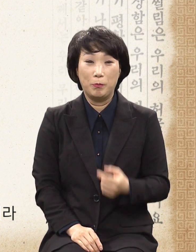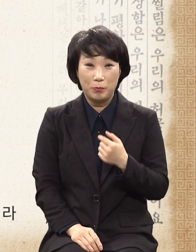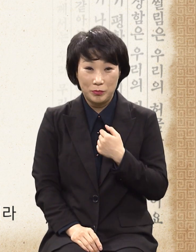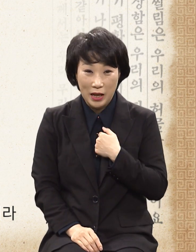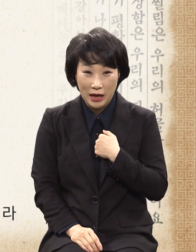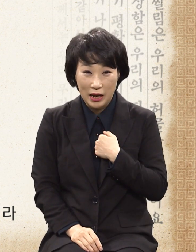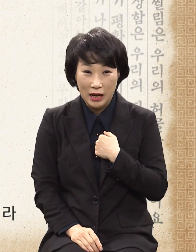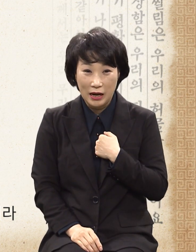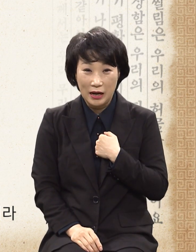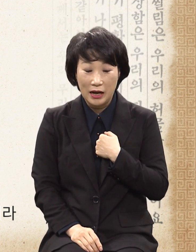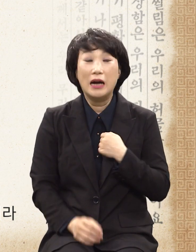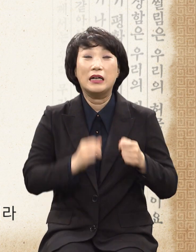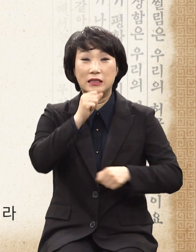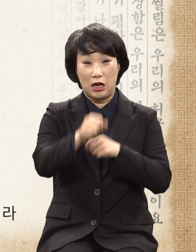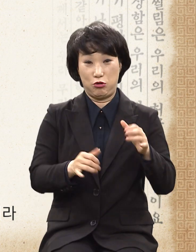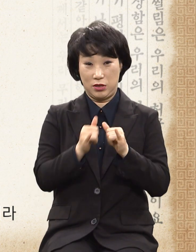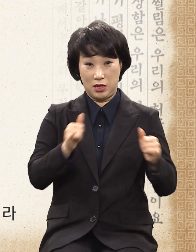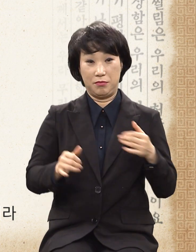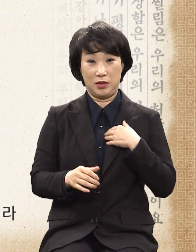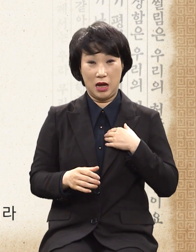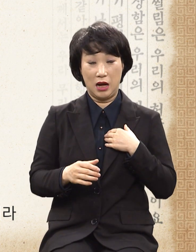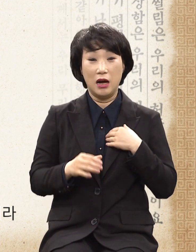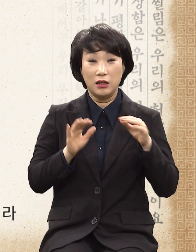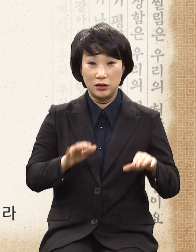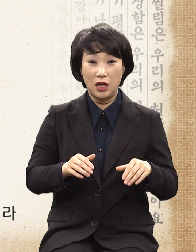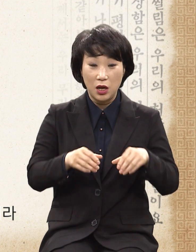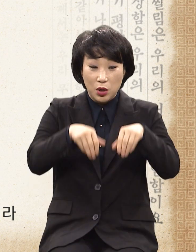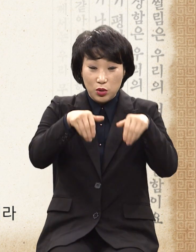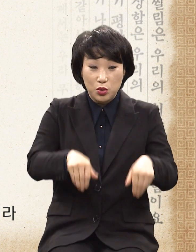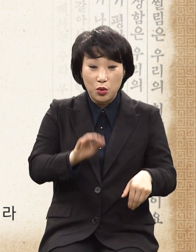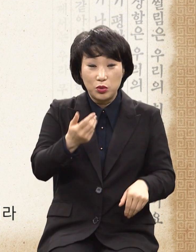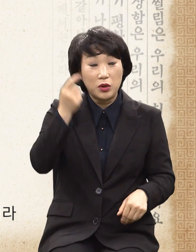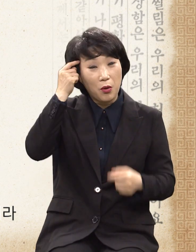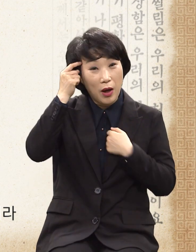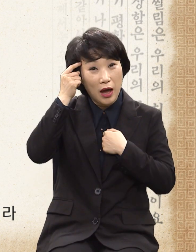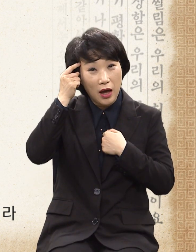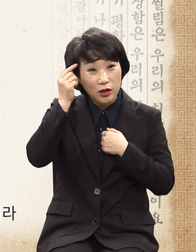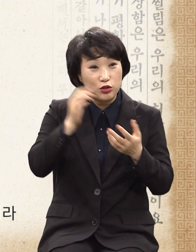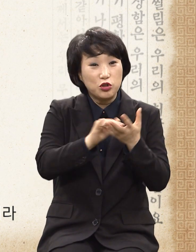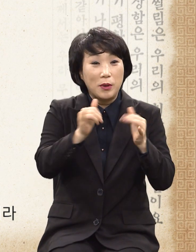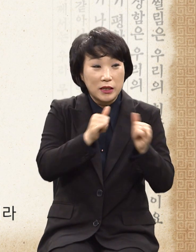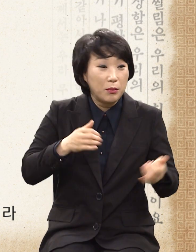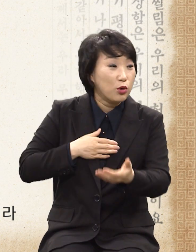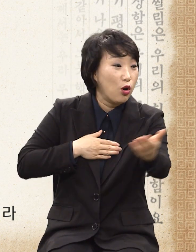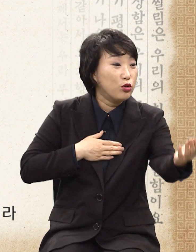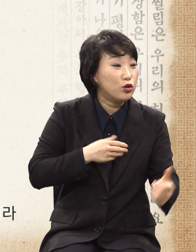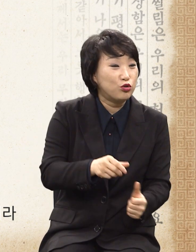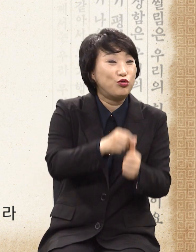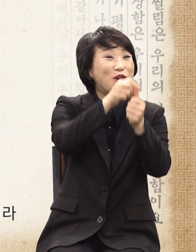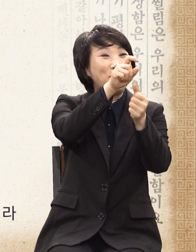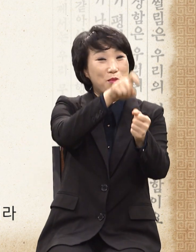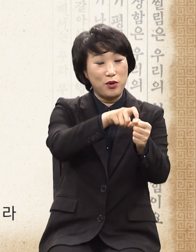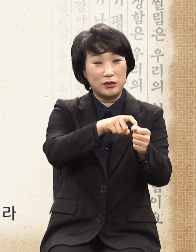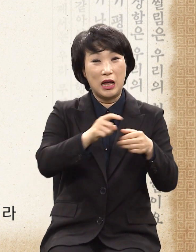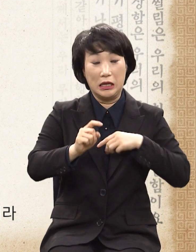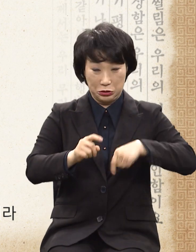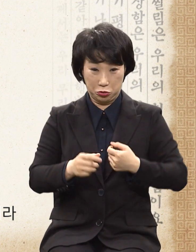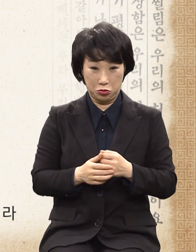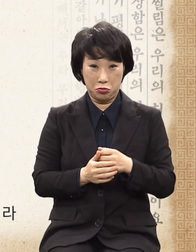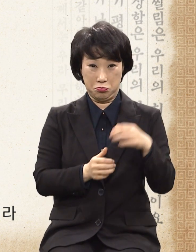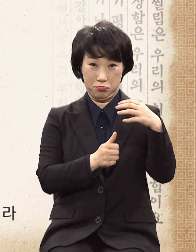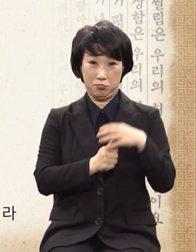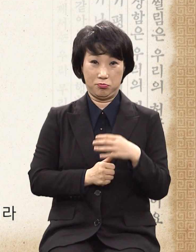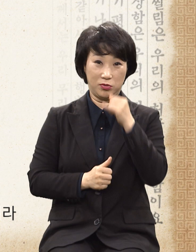내가 자유한 자나 종이 된 것은 많은 사람을 얻으려고 스스로